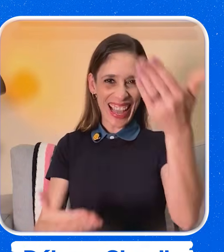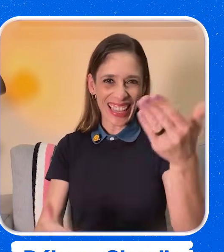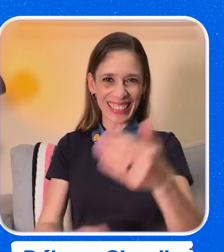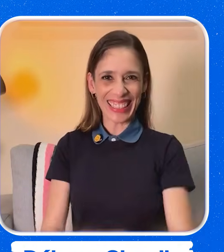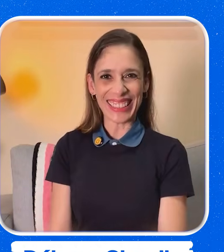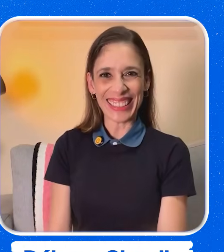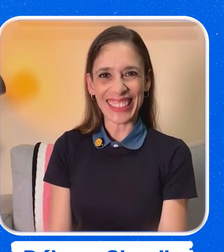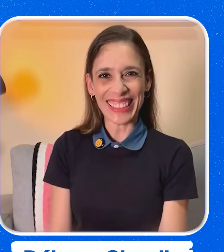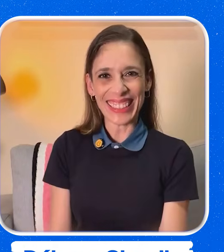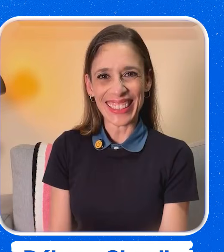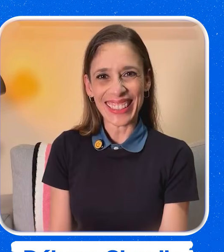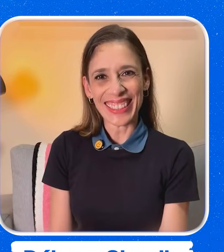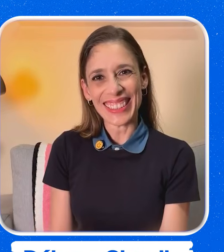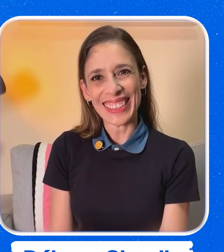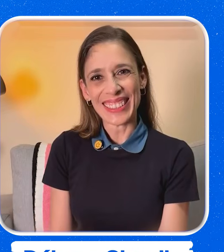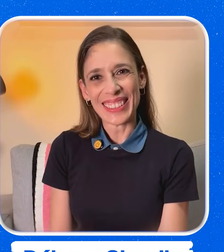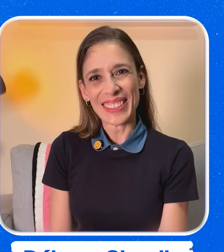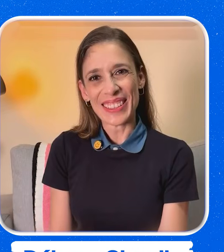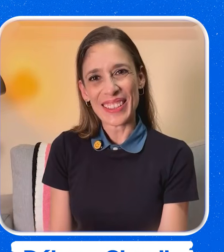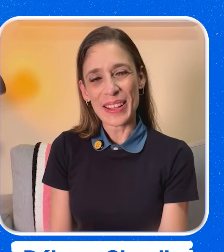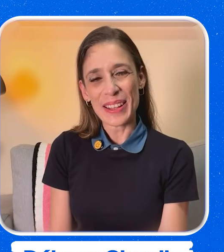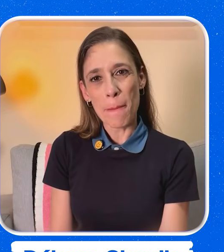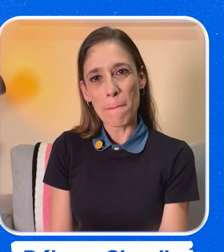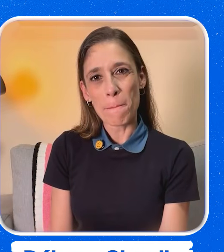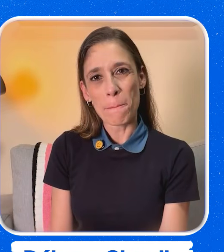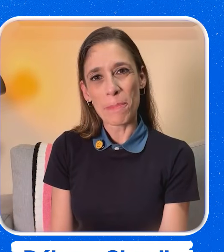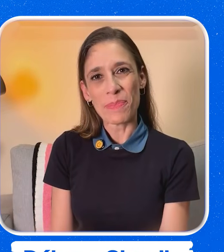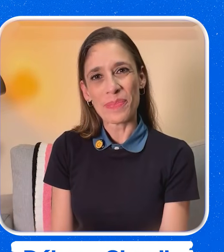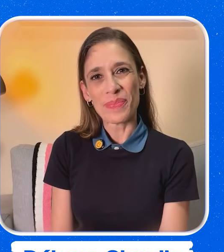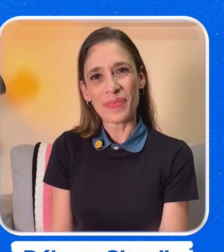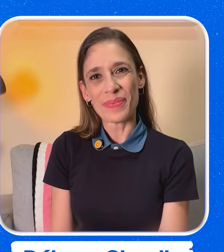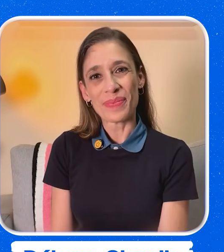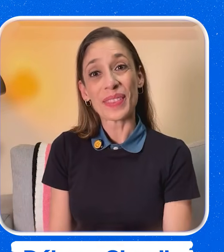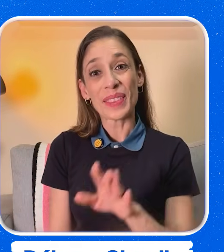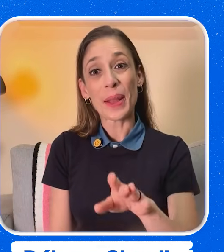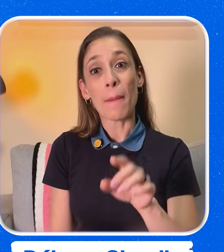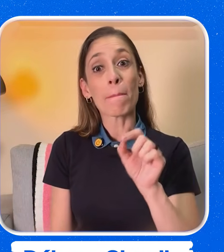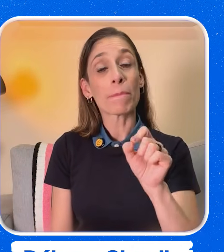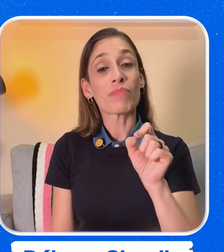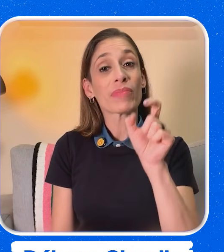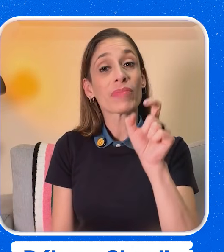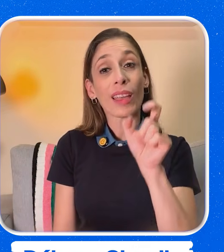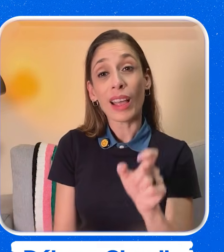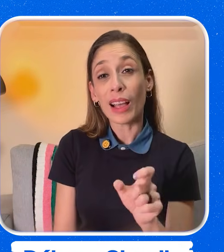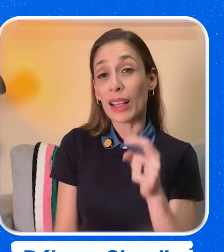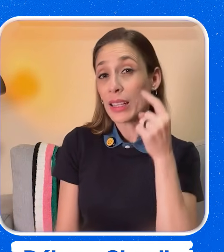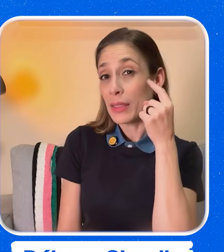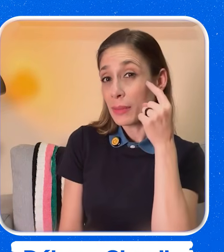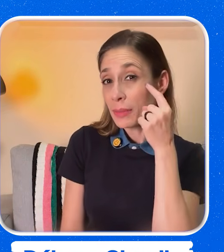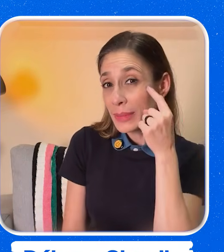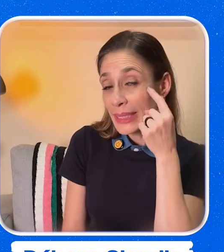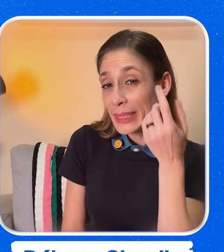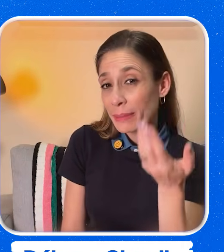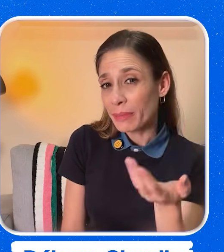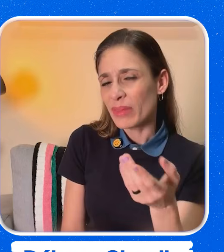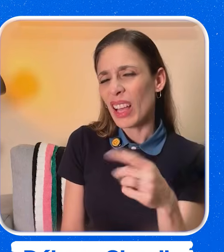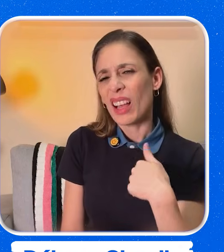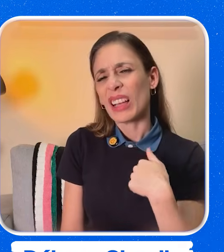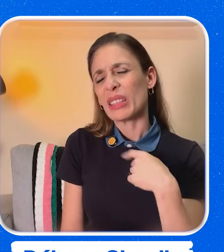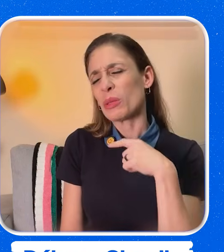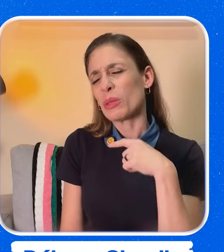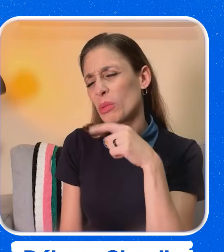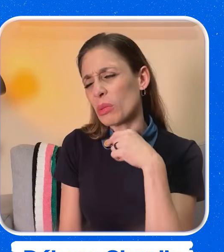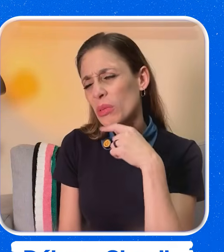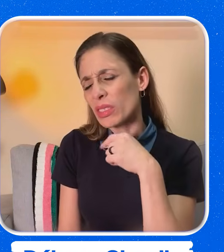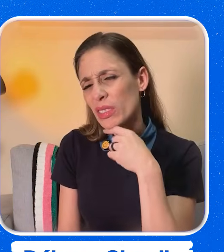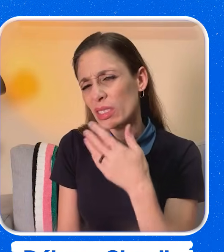Mas Muito obrigada. eu tenho, para quem às vezes pode achar assim que não vai conseguir,